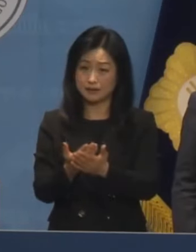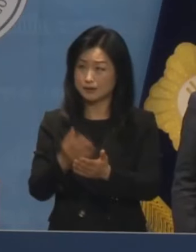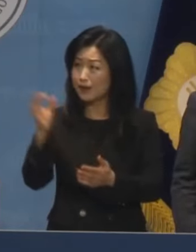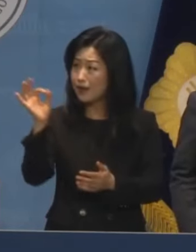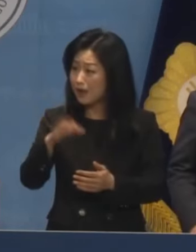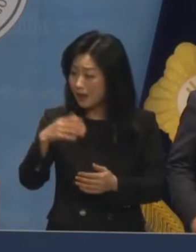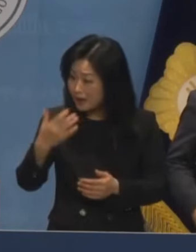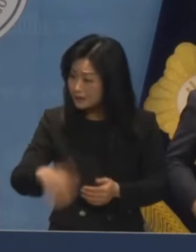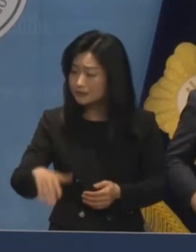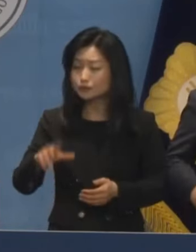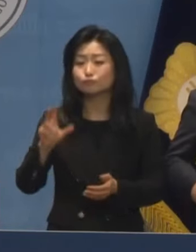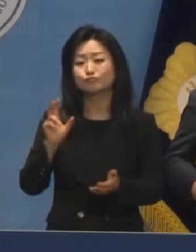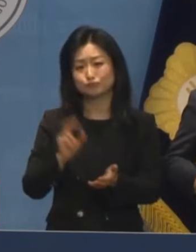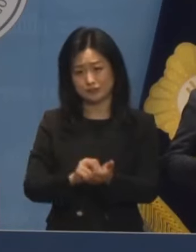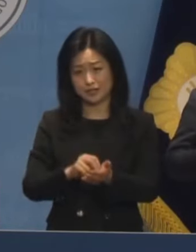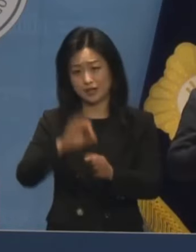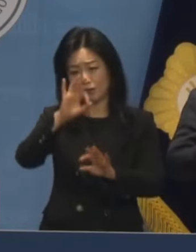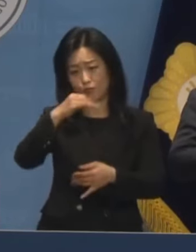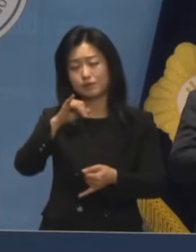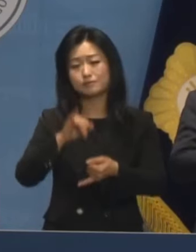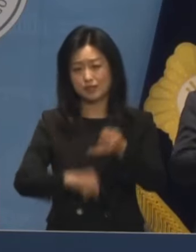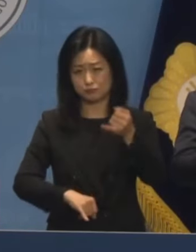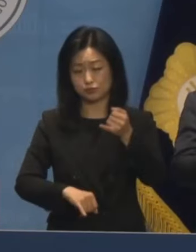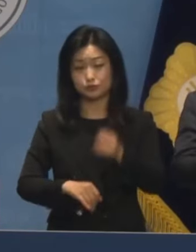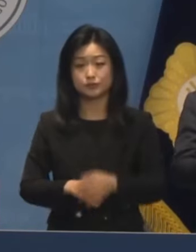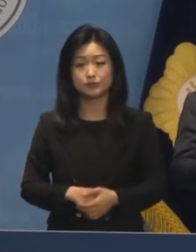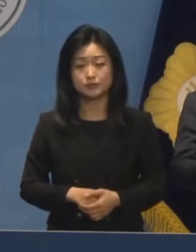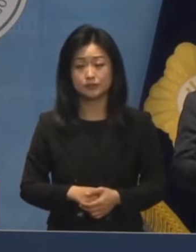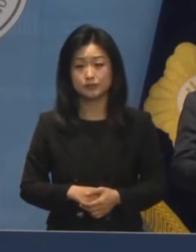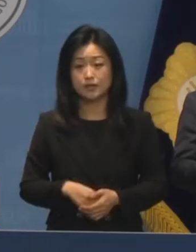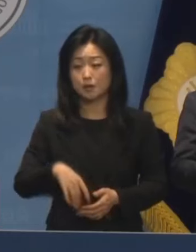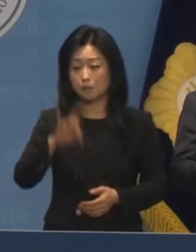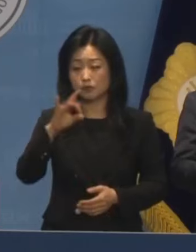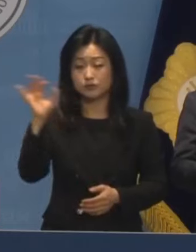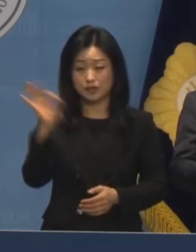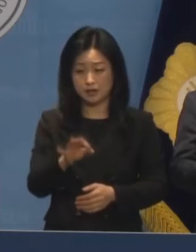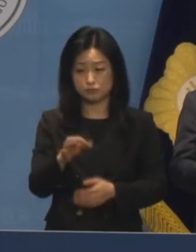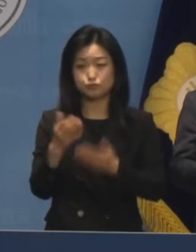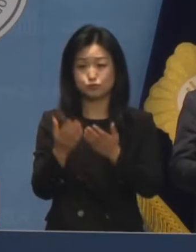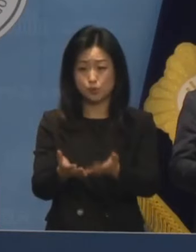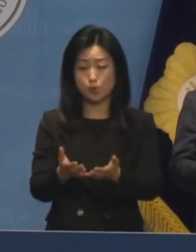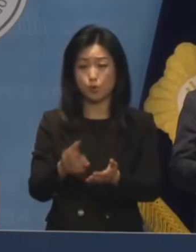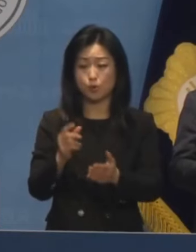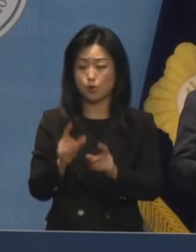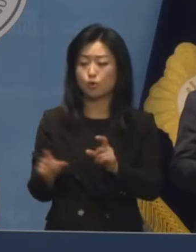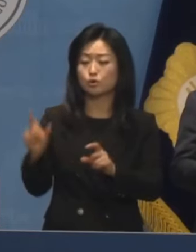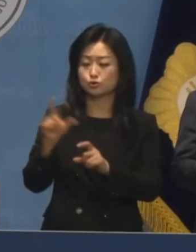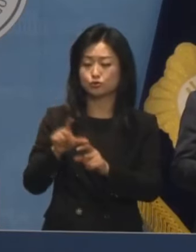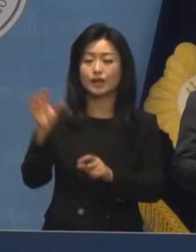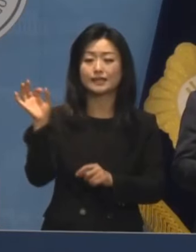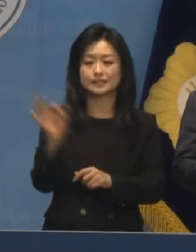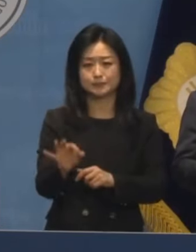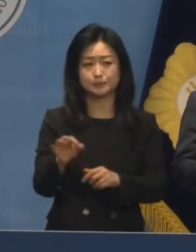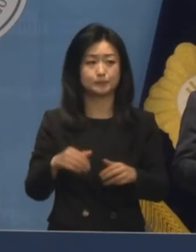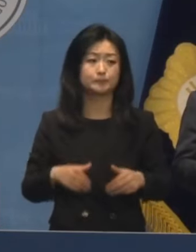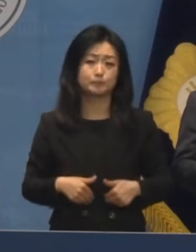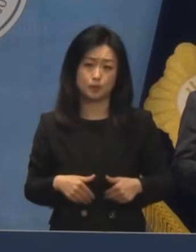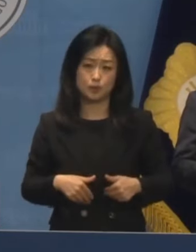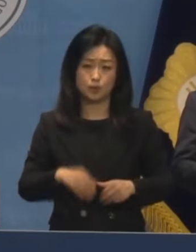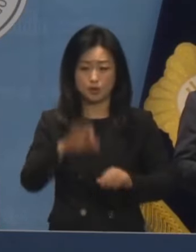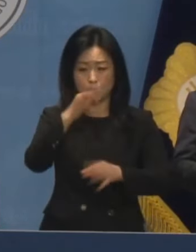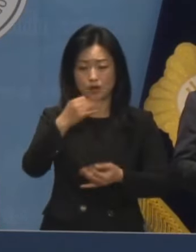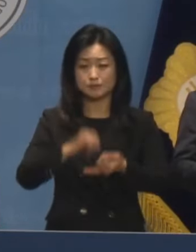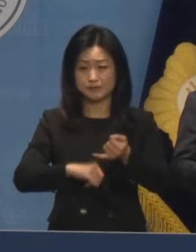되고 있기 때문에 지금 임금 체불이 발생하는 것이므로 선급금 외에 추가 지급금 형태로 임금